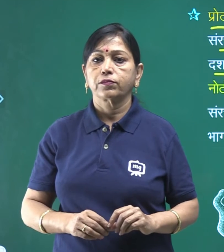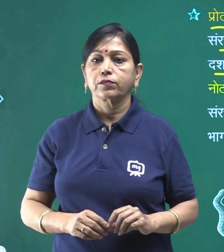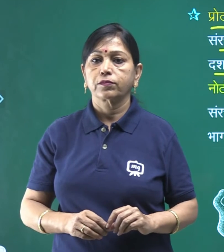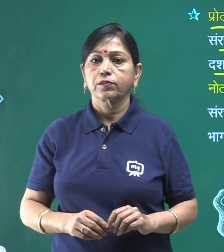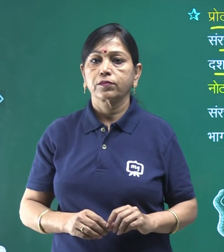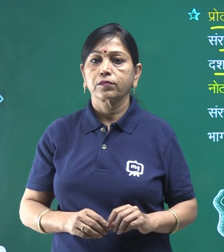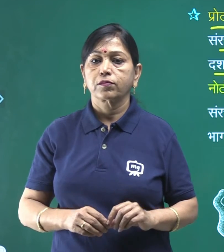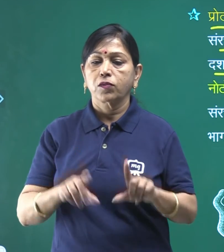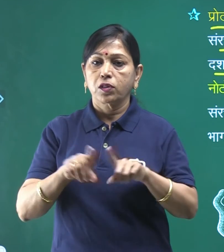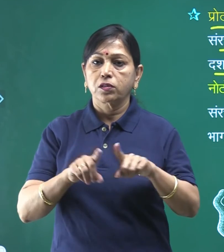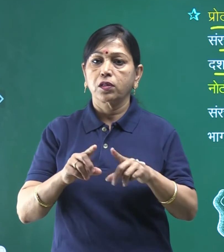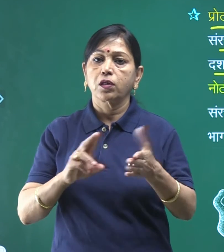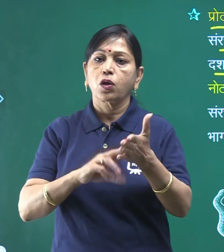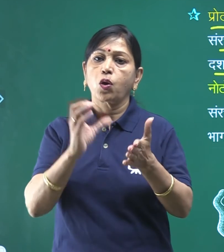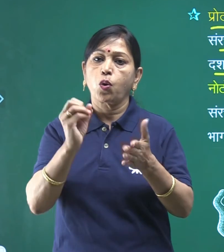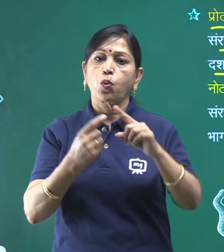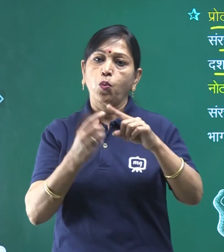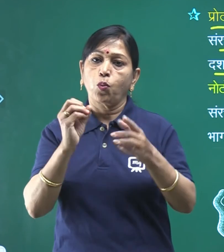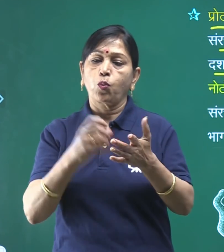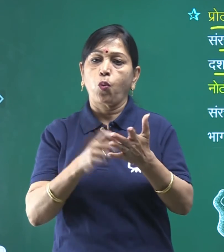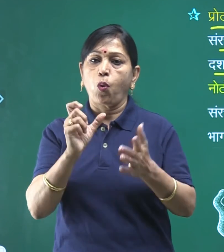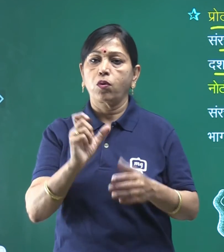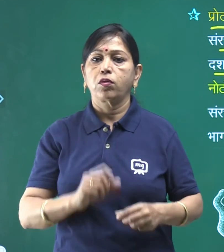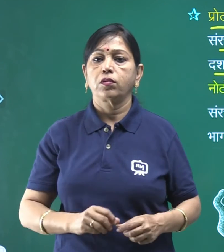जैसे कि नोटोकॉर्ड,